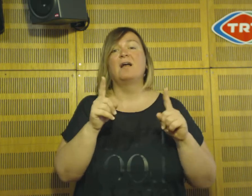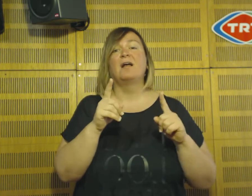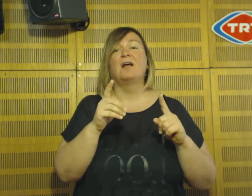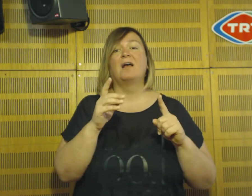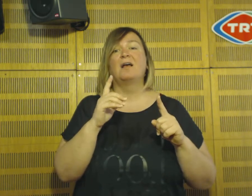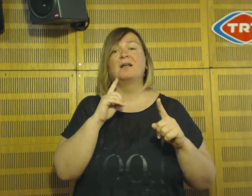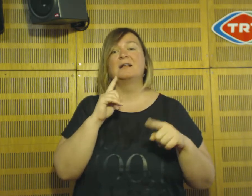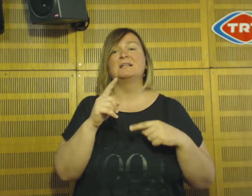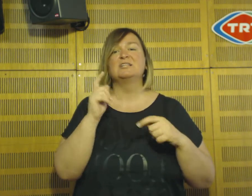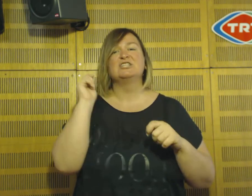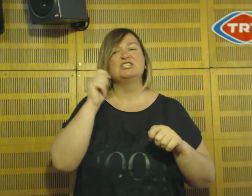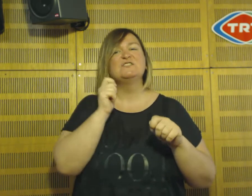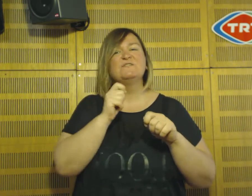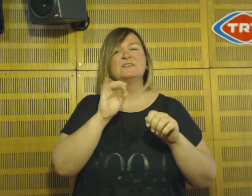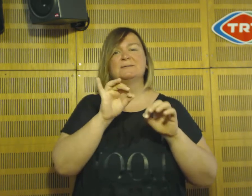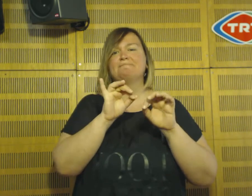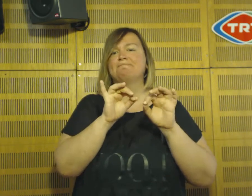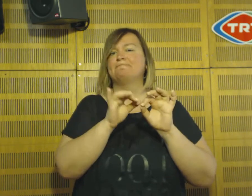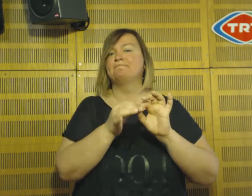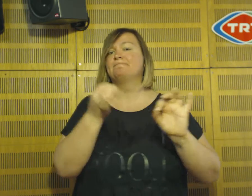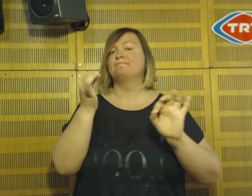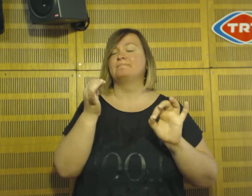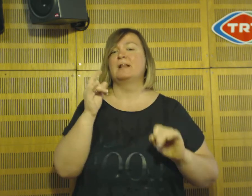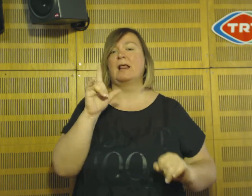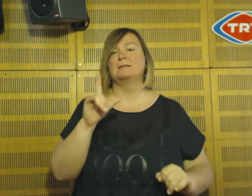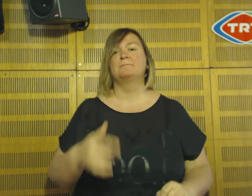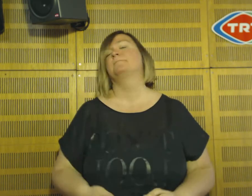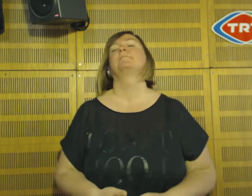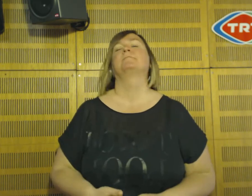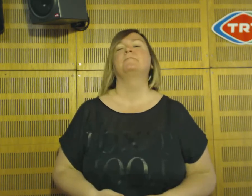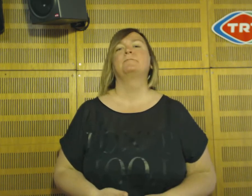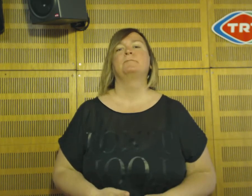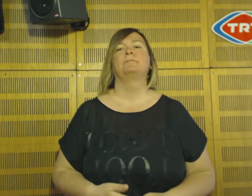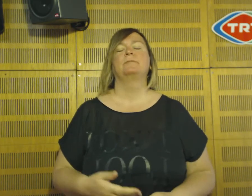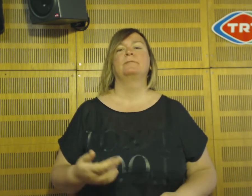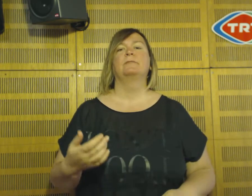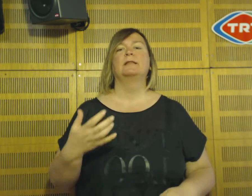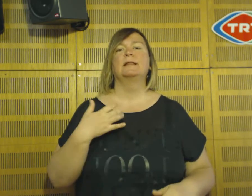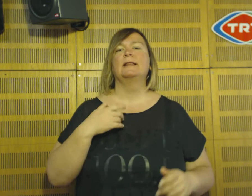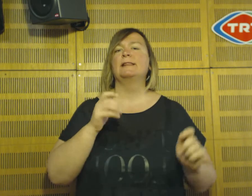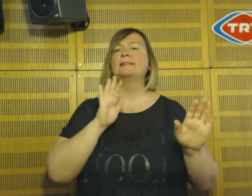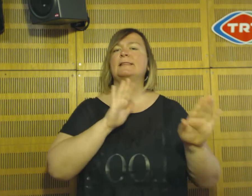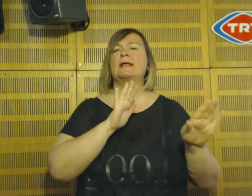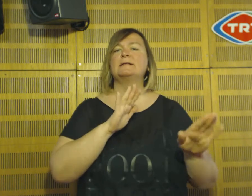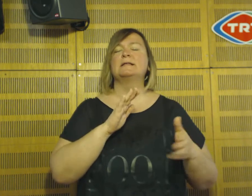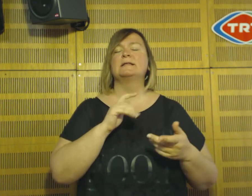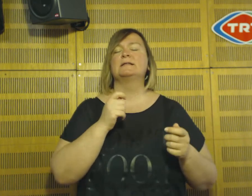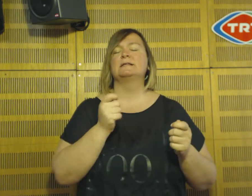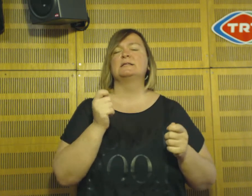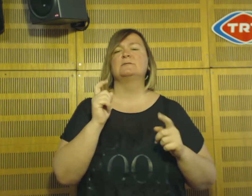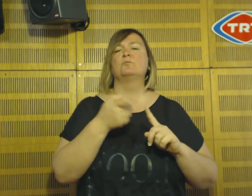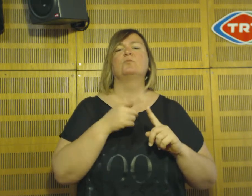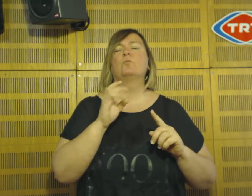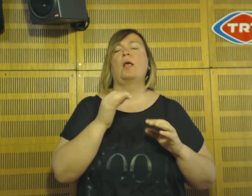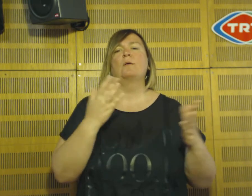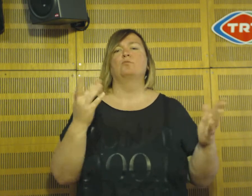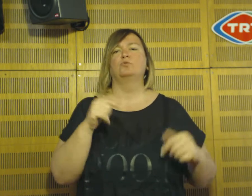dönük çivileri, vidaları yerinden oynatmamız gerekiyor. Ve destekli istihdam modelinin en büyük özelliği şu,